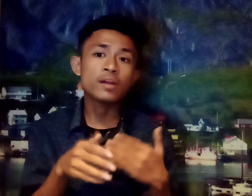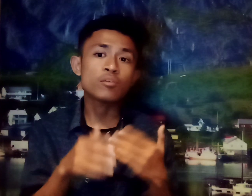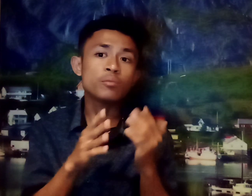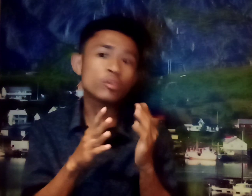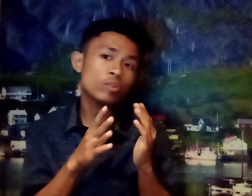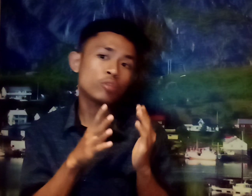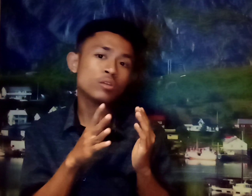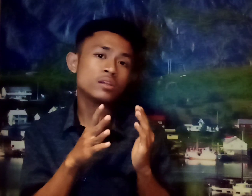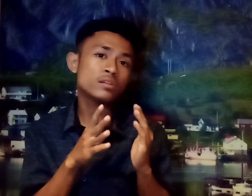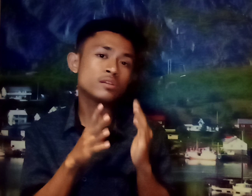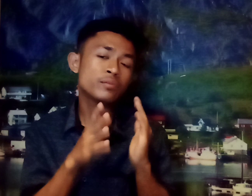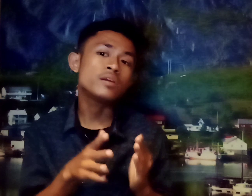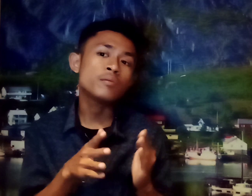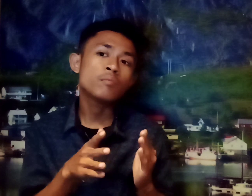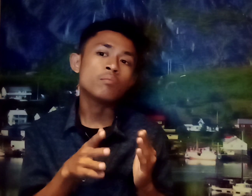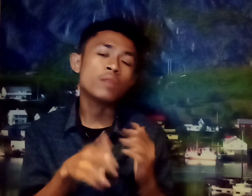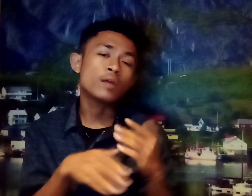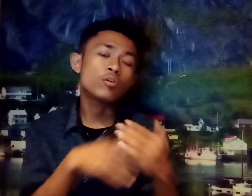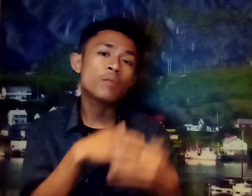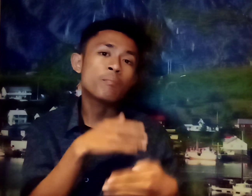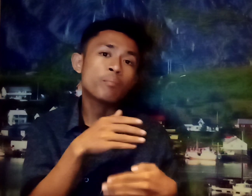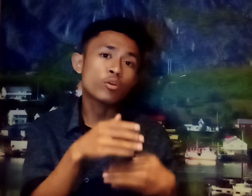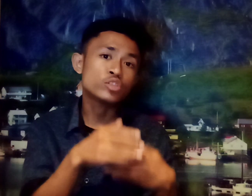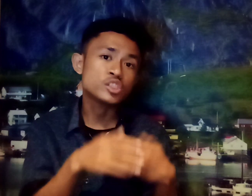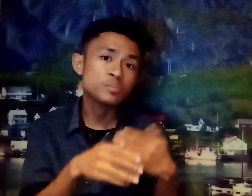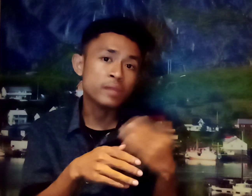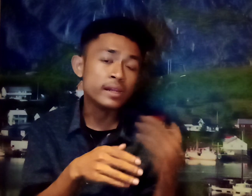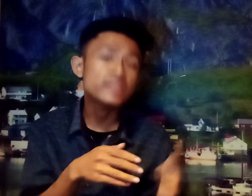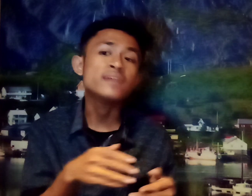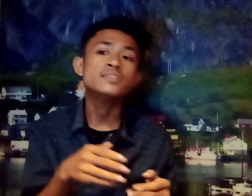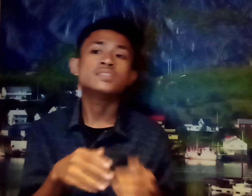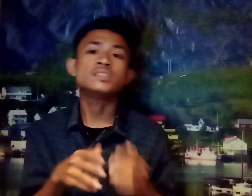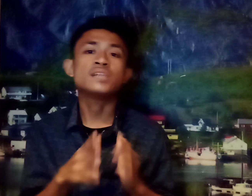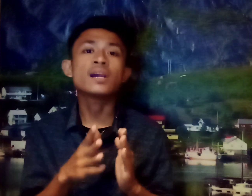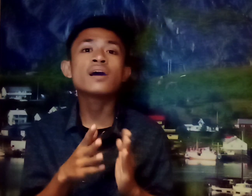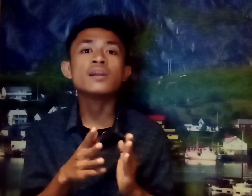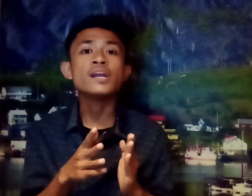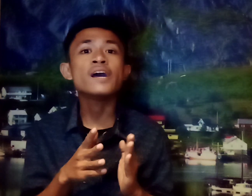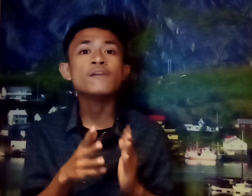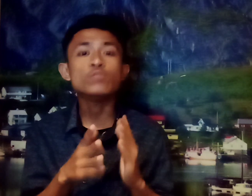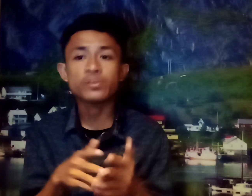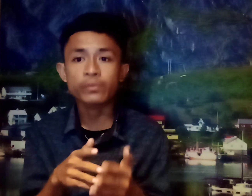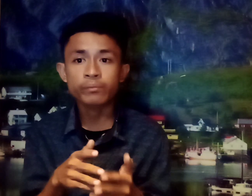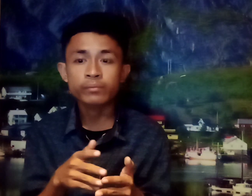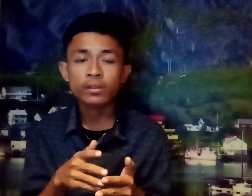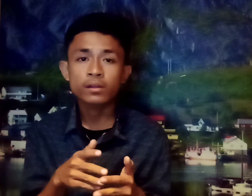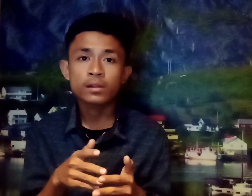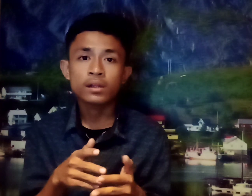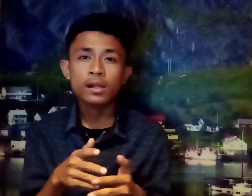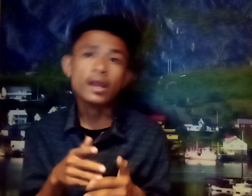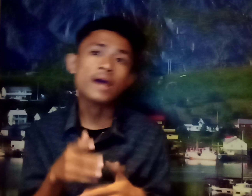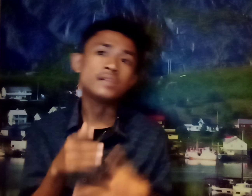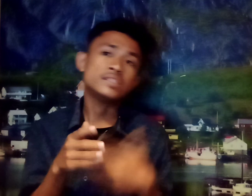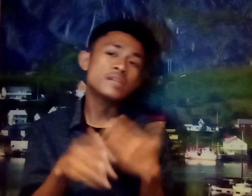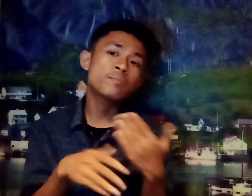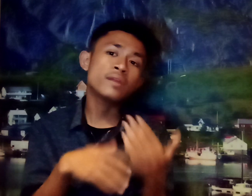kemudian metode kuantitatif ini melakukan proses penelitian secara deduktif. Nah, ciri